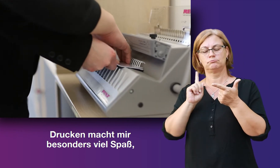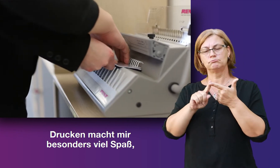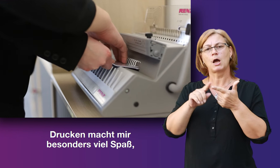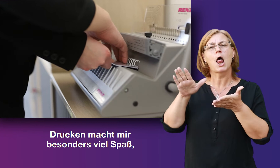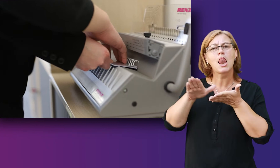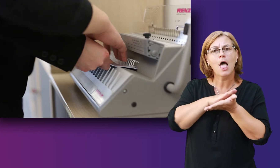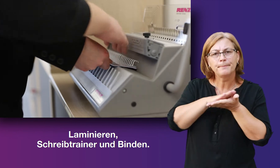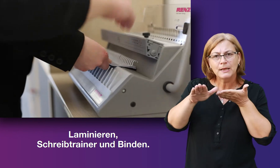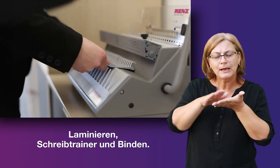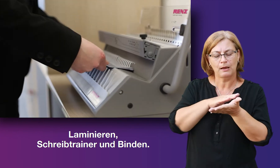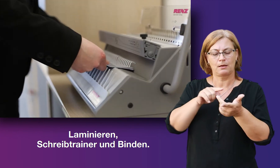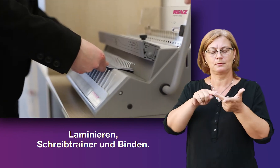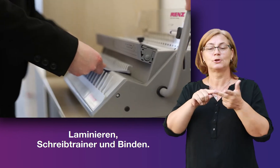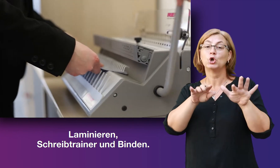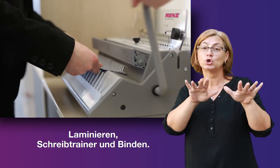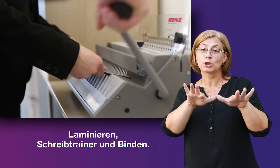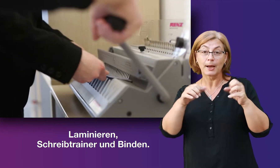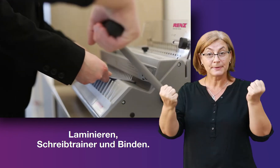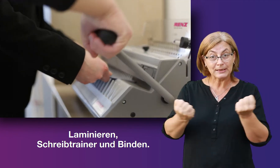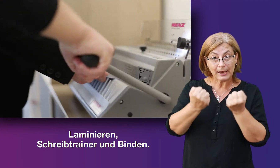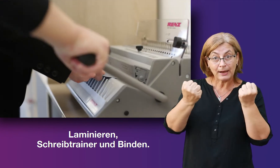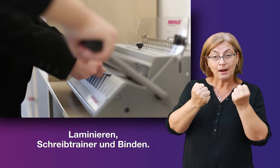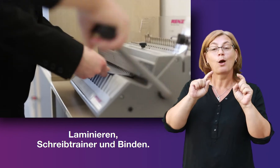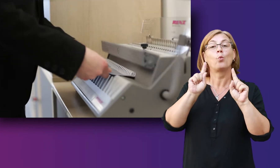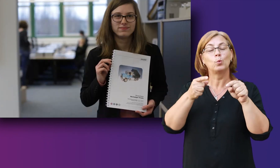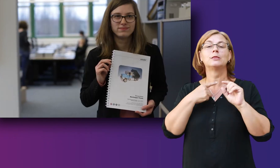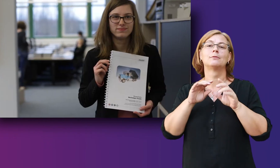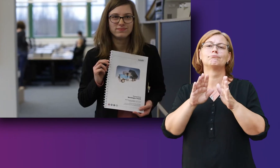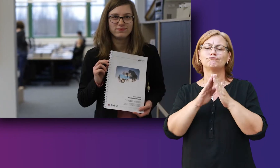Spaß, Laminieren, Schreibtrainer und Binden.